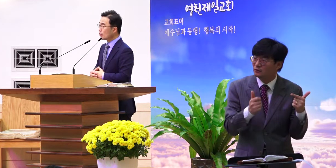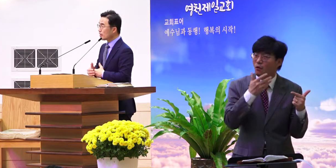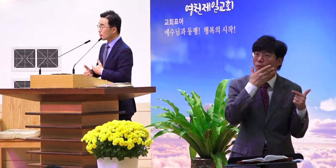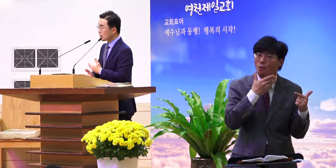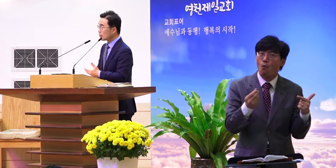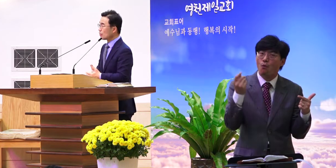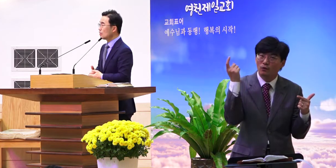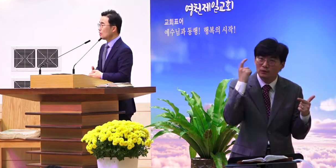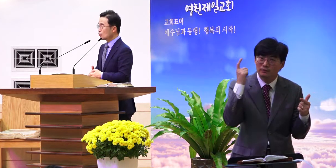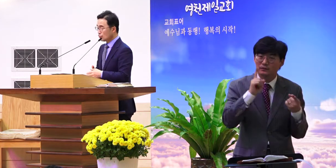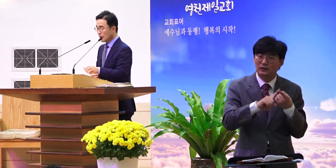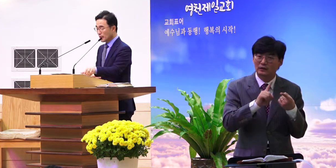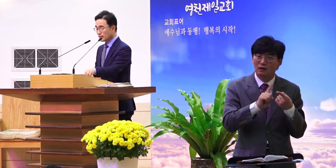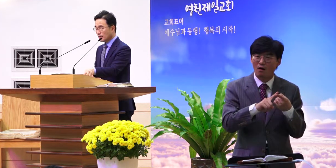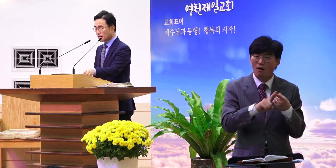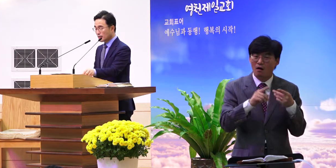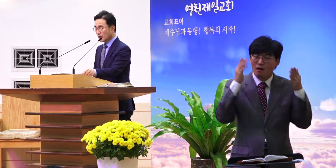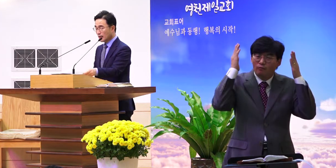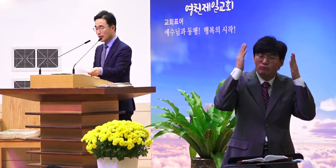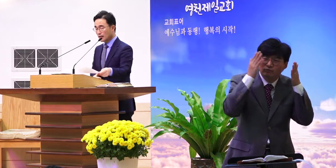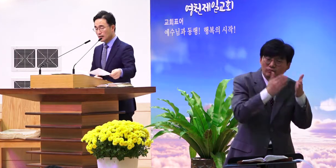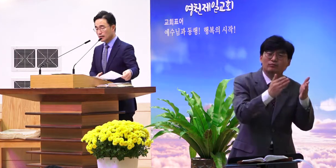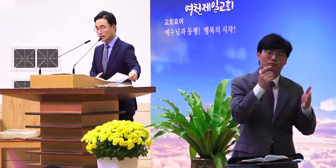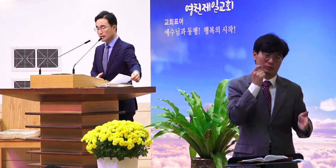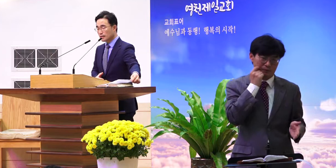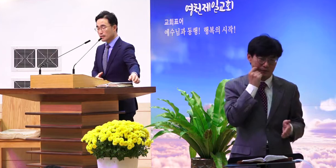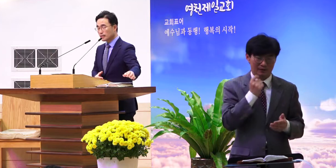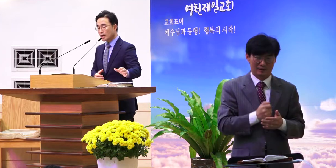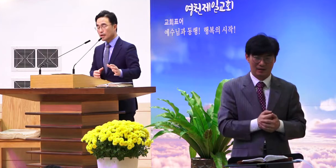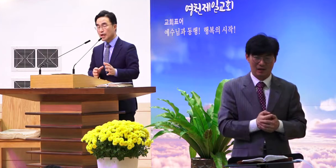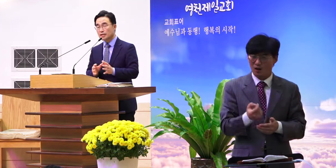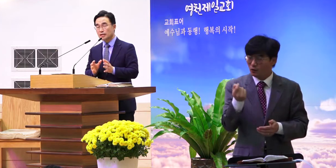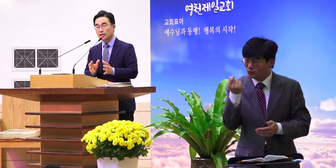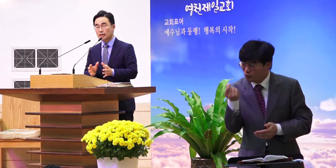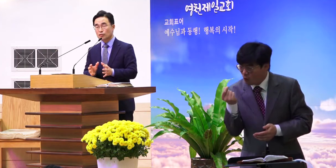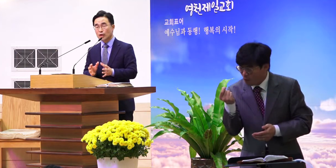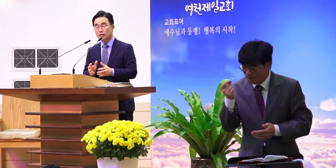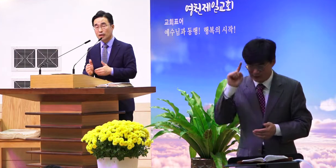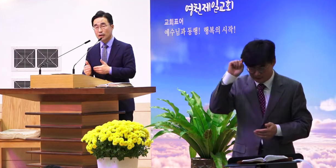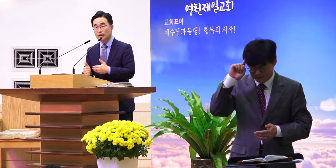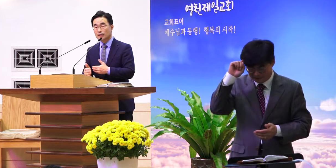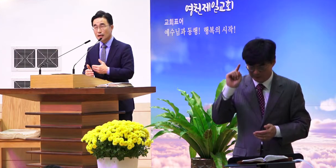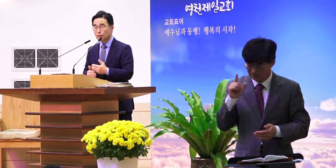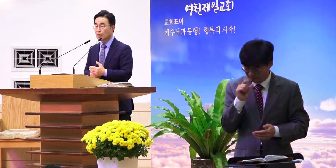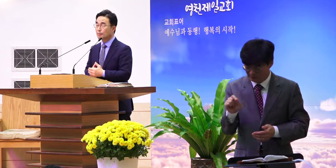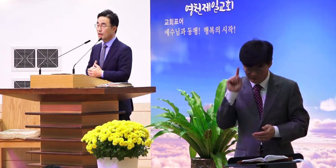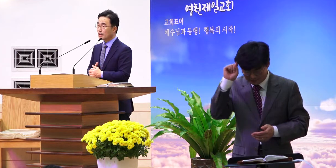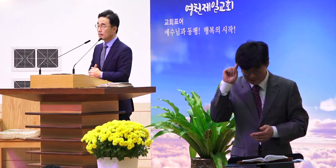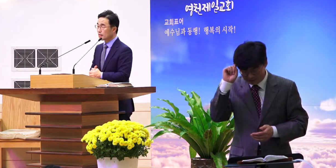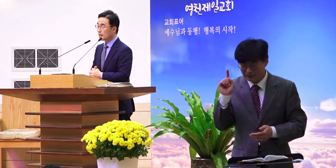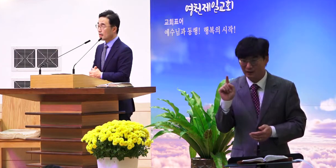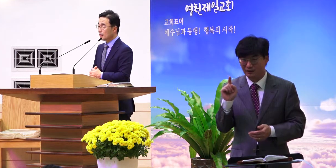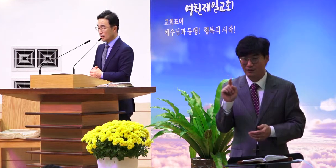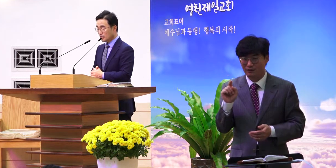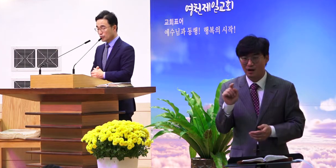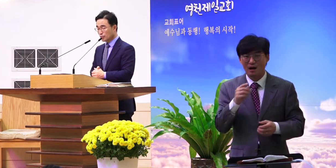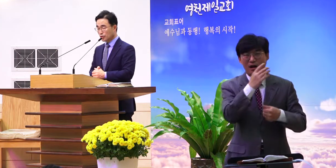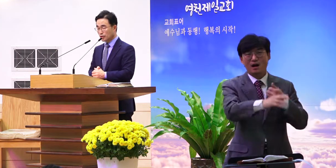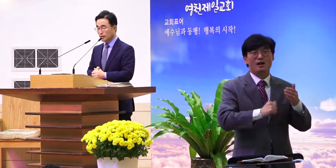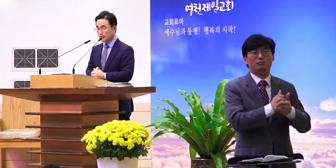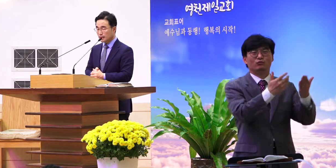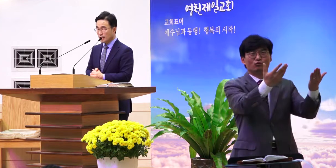나는 왜 이렇게도 둔감하게 살았는가? 하나님이 하시는 일에는 왜 이렇게 나는 무감각했는가